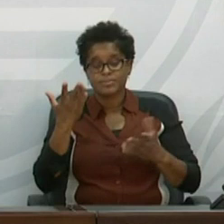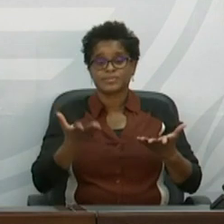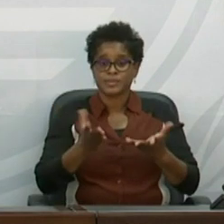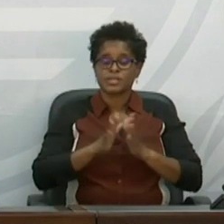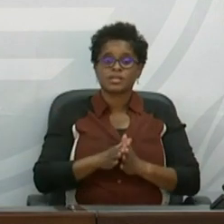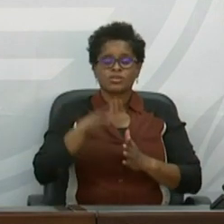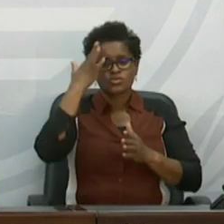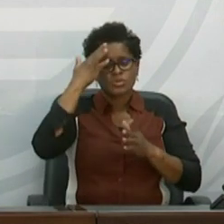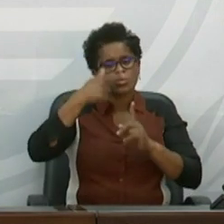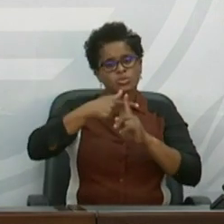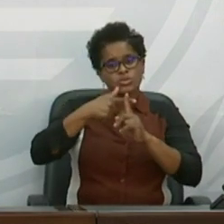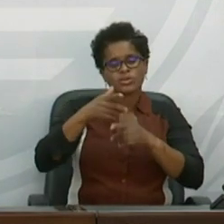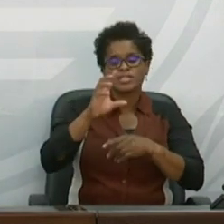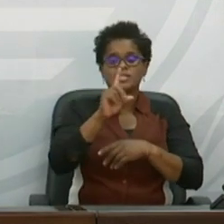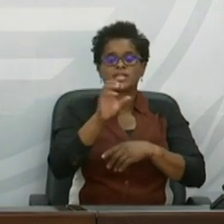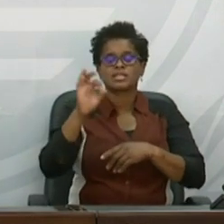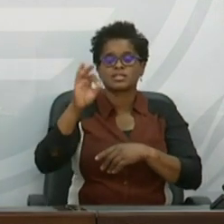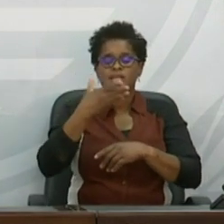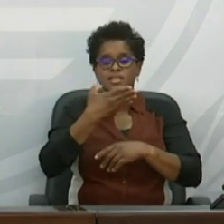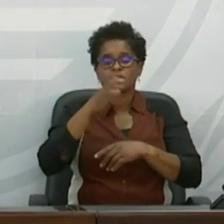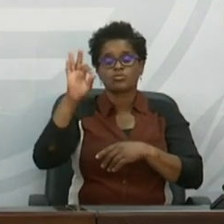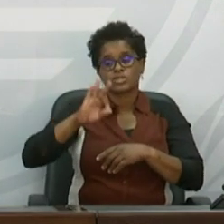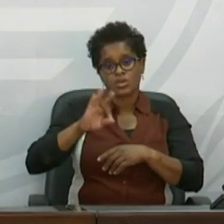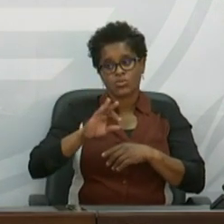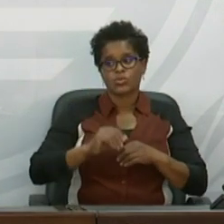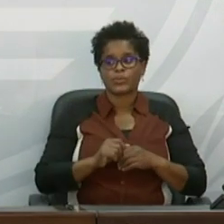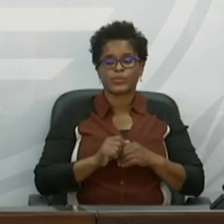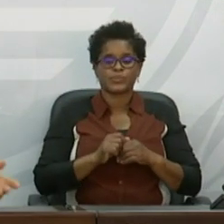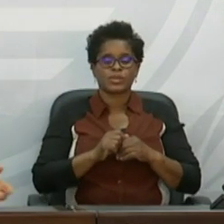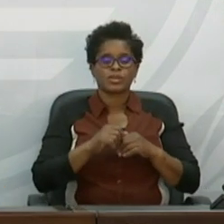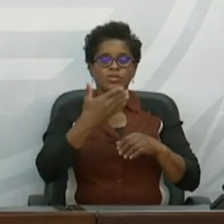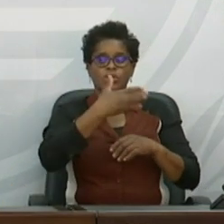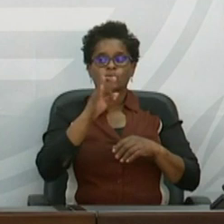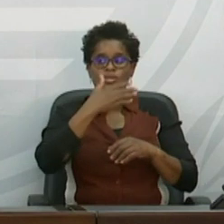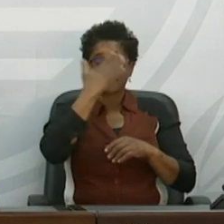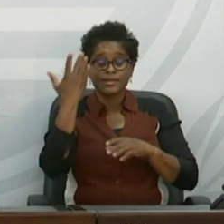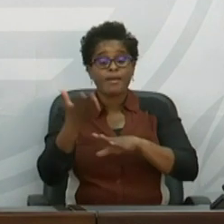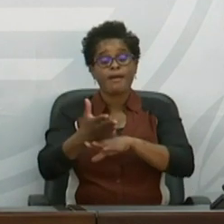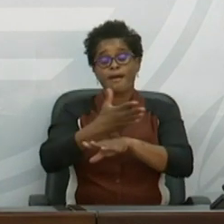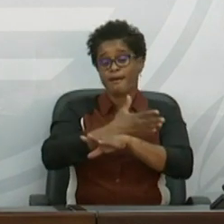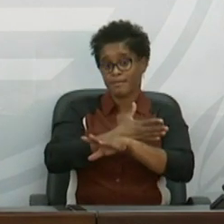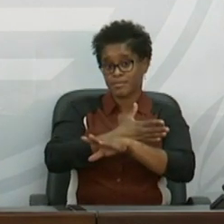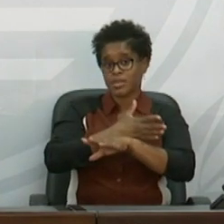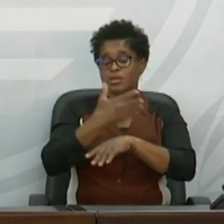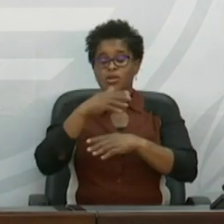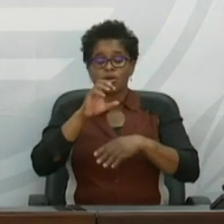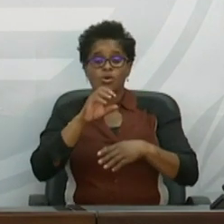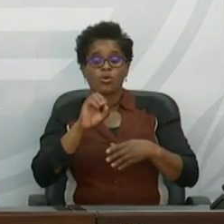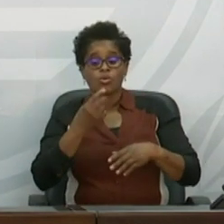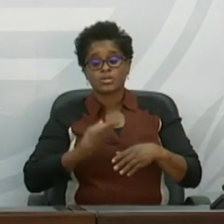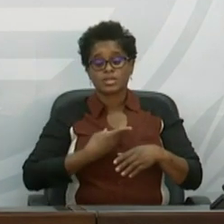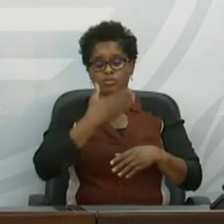uma taxa de positividade de 17%. Nos 14 dias anteriores, ou seja, de 19 de